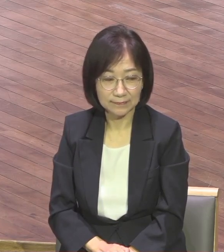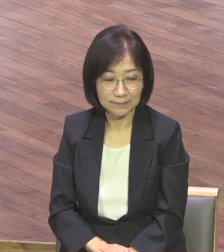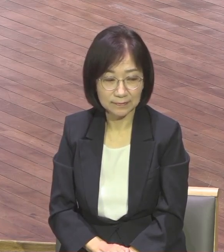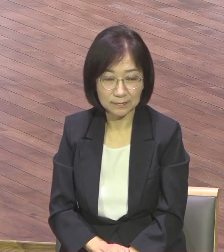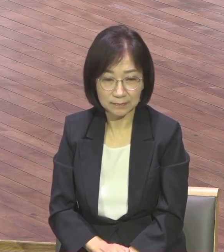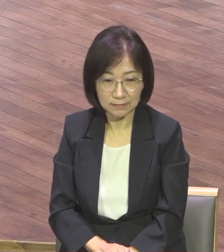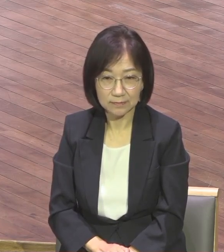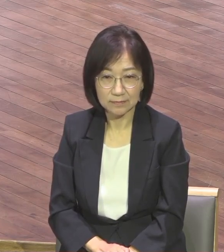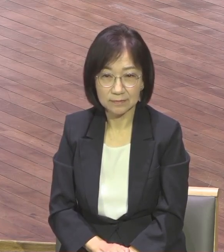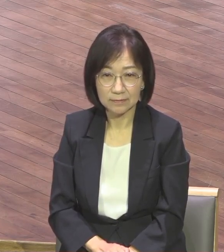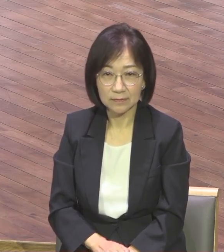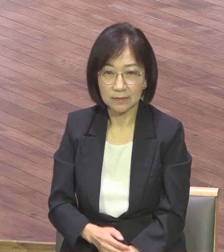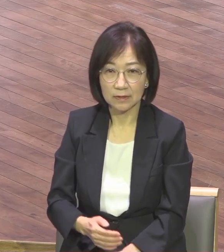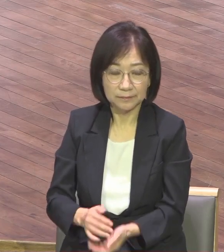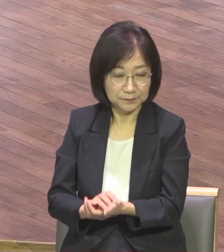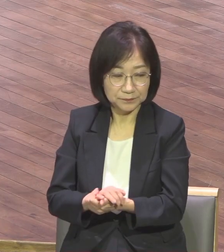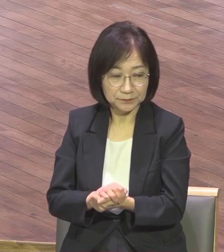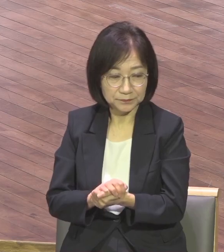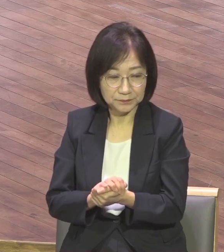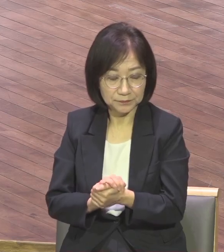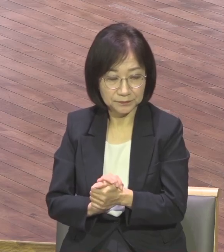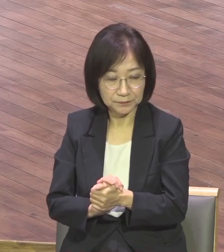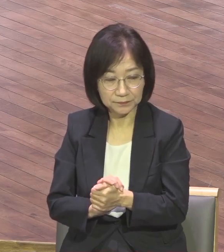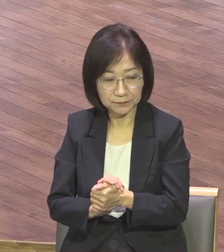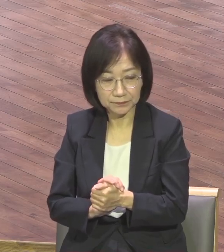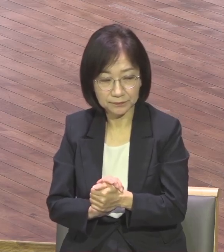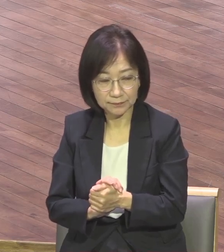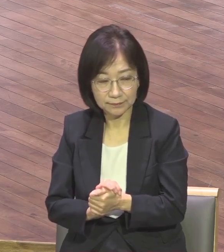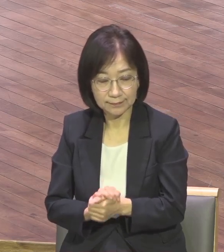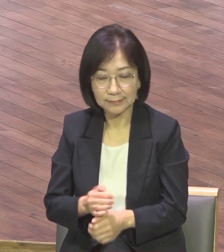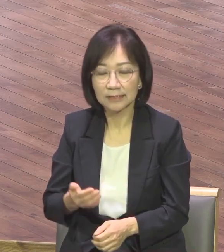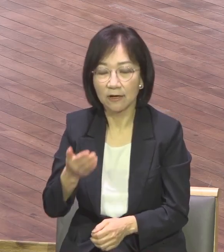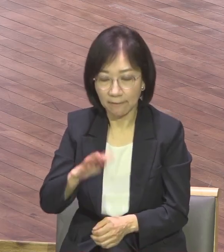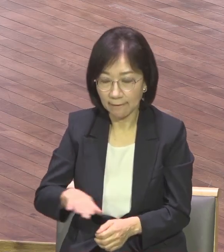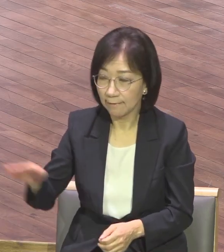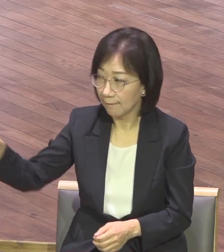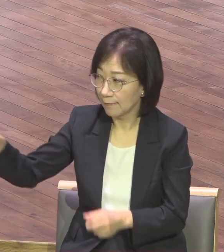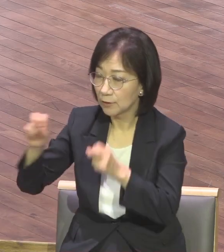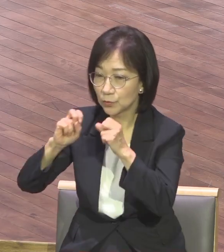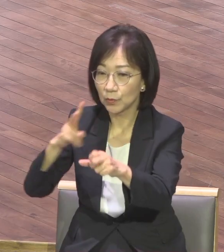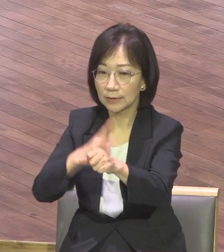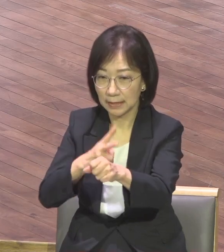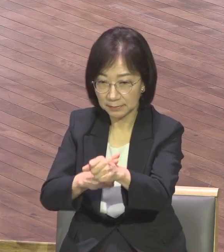위기 속에서 세상말로 하나님 바라보고